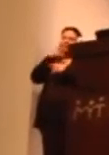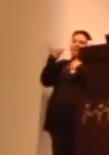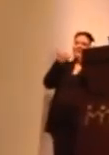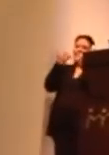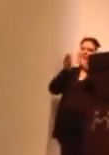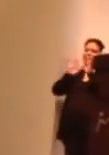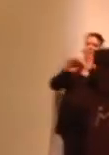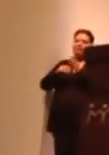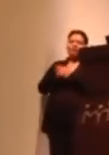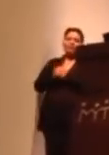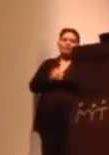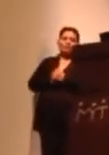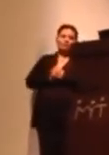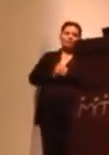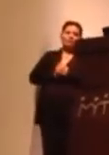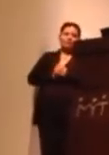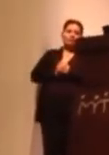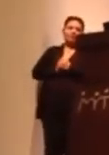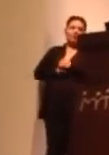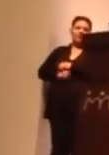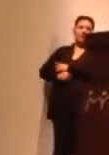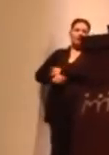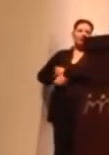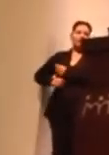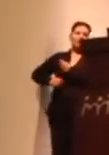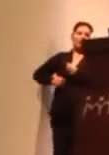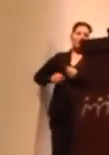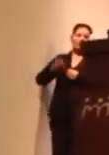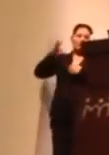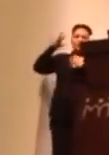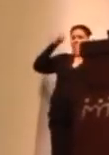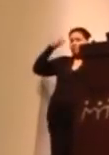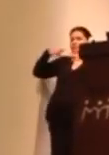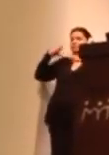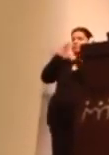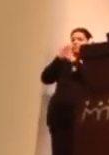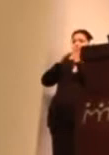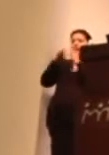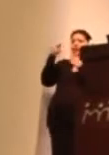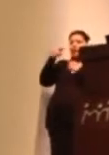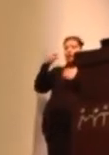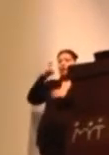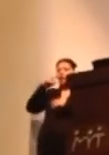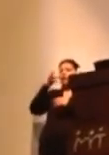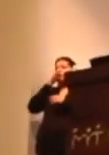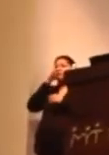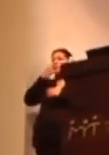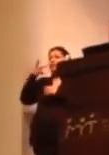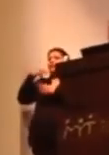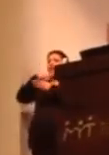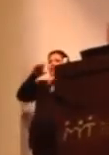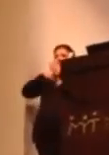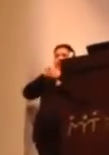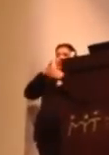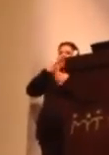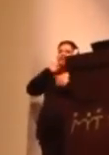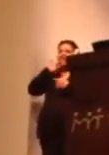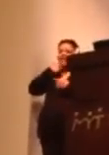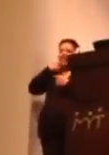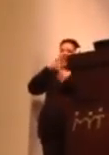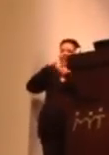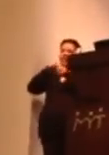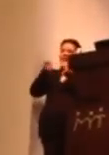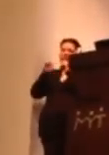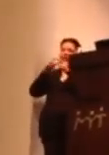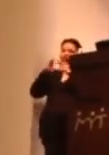¿Okay? Olviden pierde cosas innecesarias por su actividad. Si son niños que toda la vida van a traer el lápiz